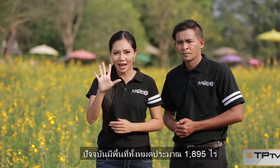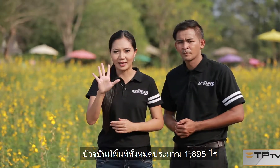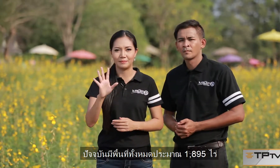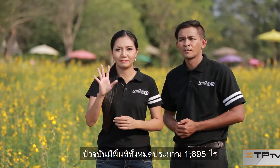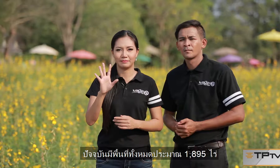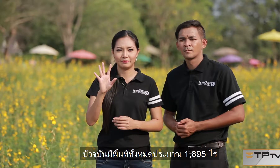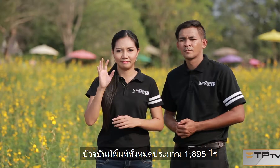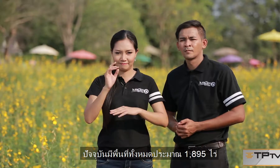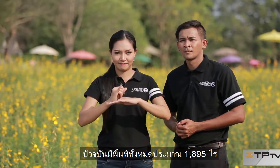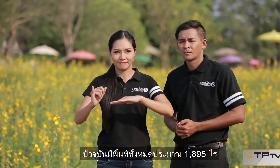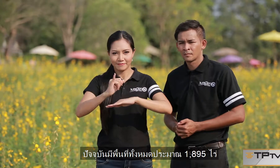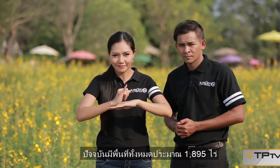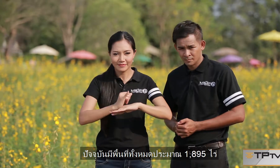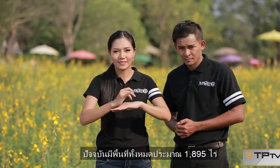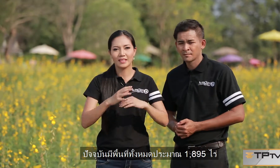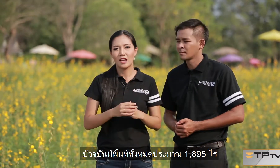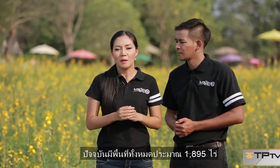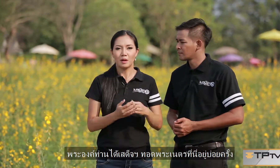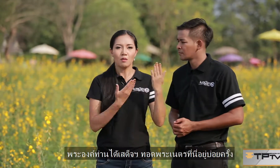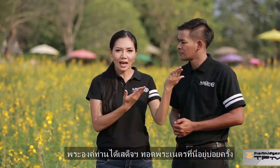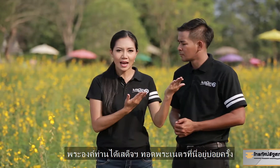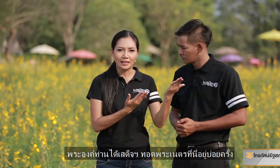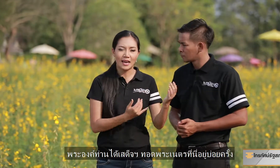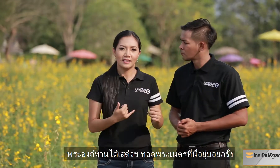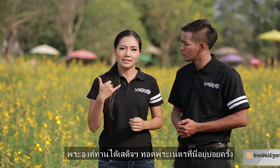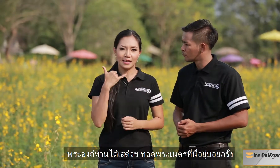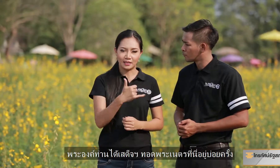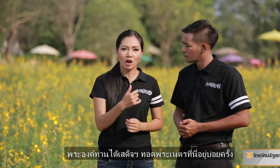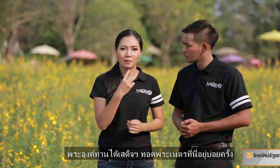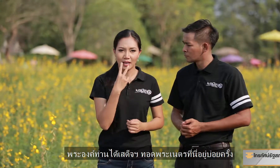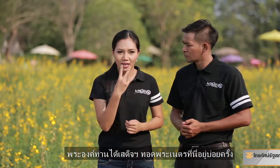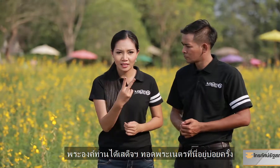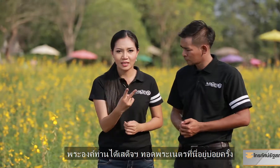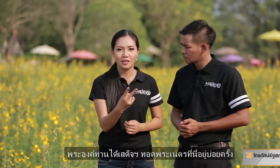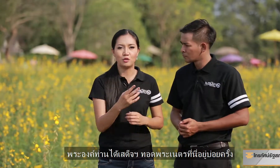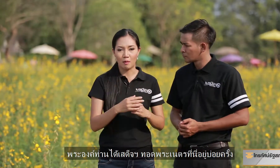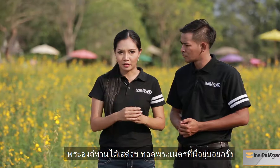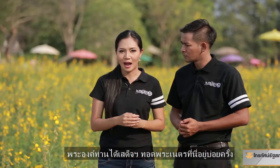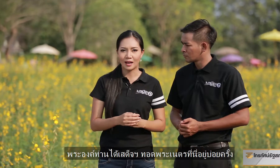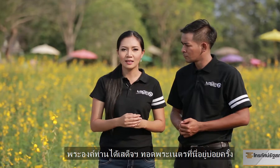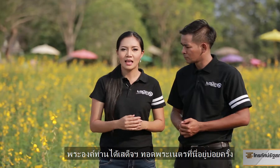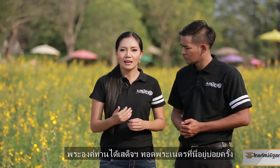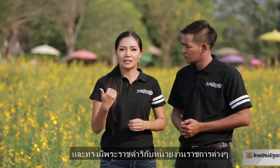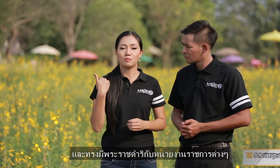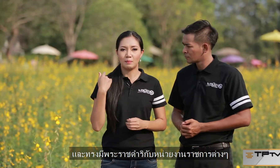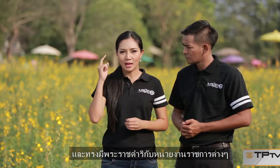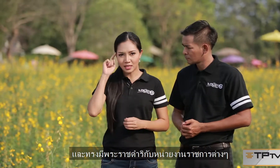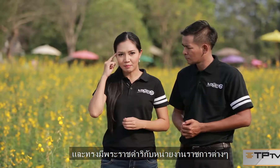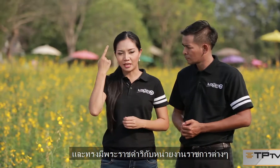ไร่พระองค์ท่านได้เสด็จทอดพระเนตรที่นี่อยู่บ่อยครั้งและทรงมีพระราชดำริ